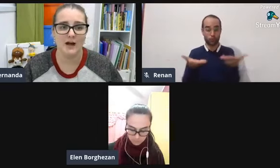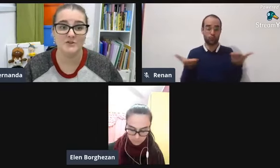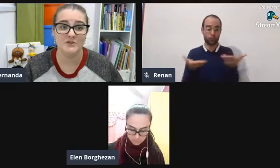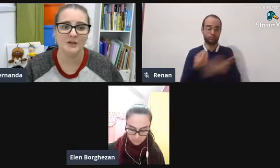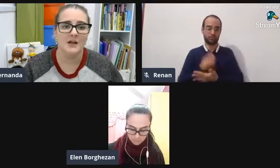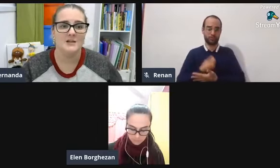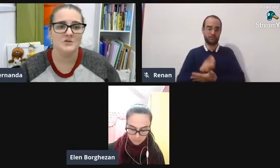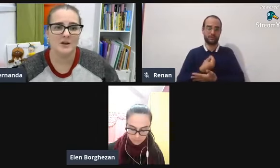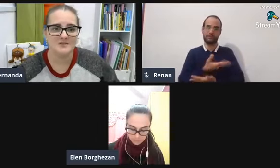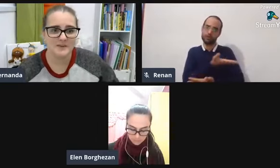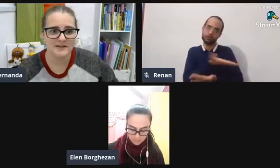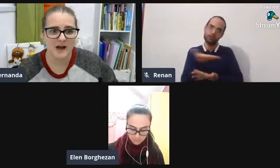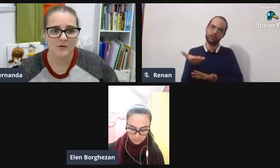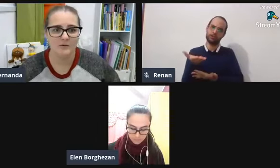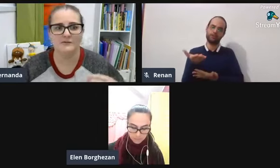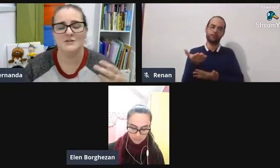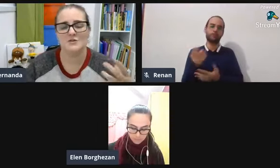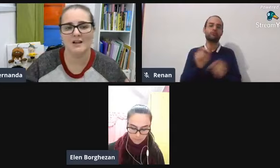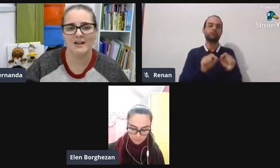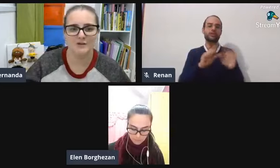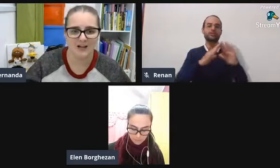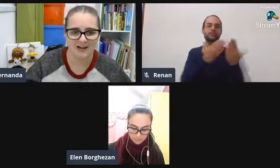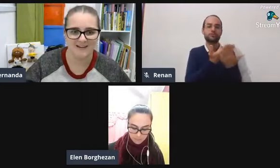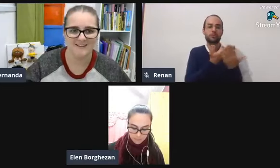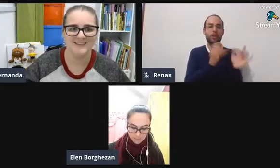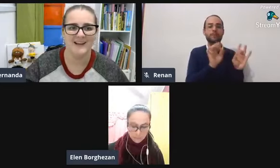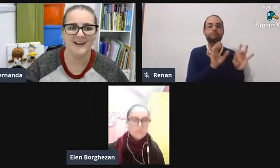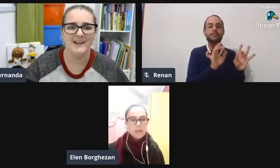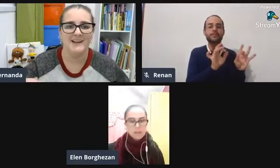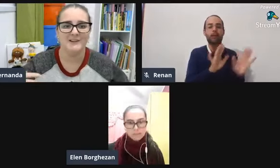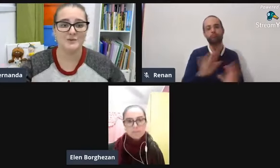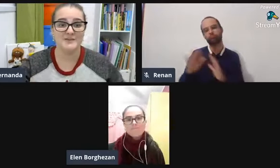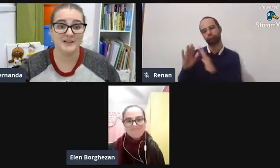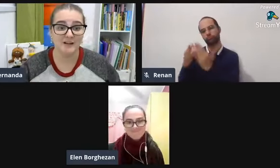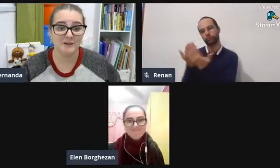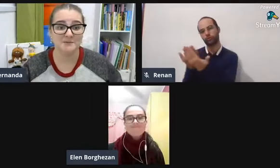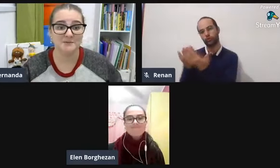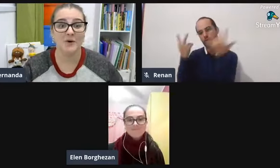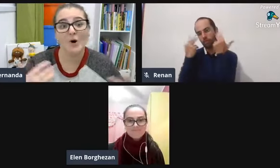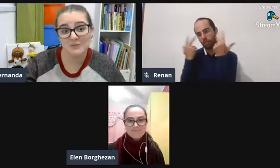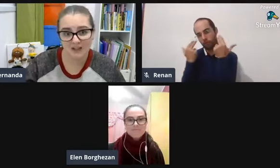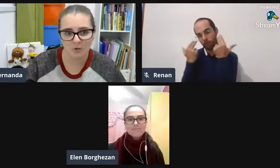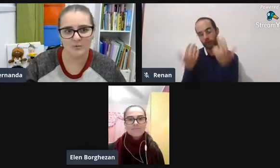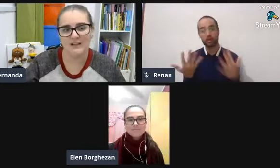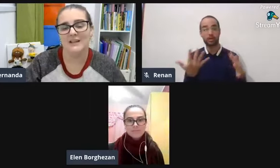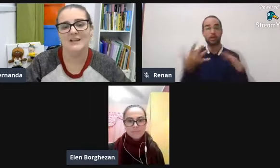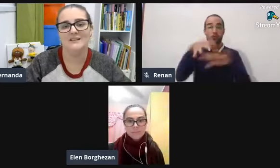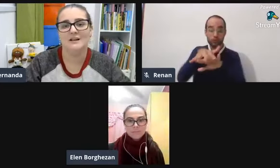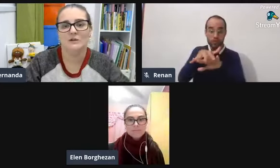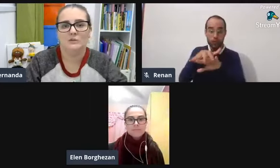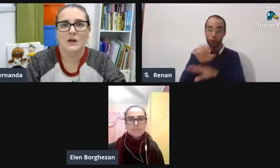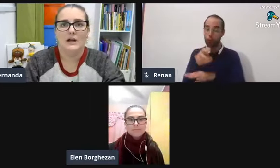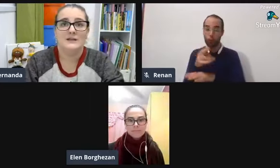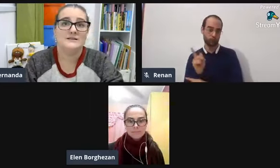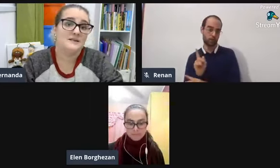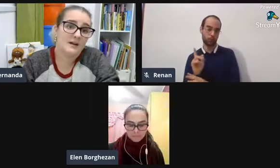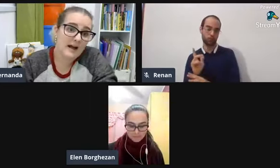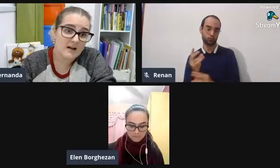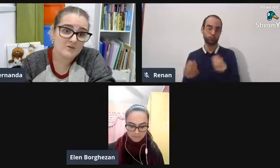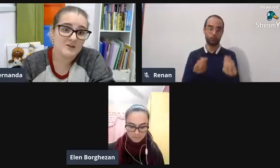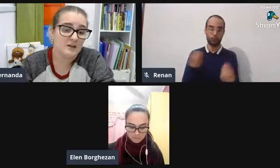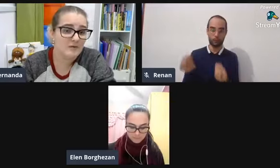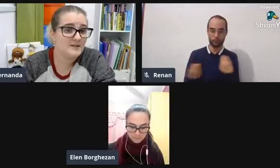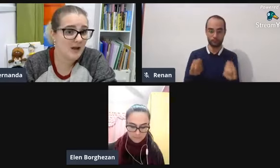esse embate. Escola especial, escola regular, né? Inclusão ou não. Então,